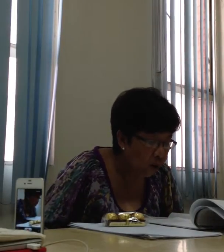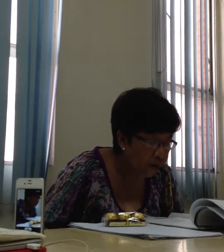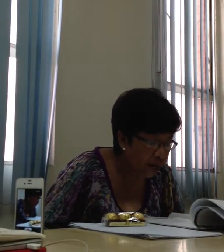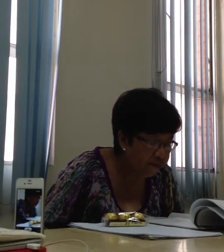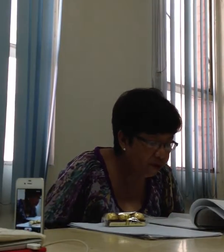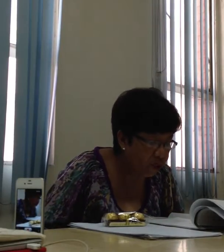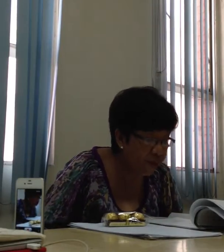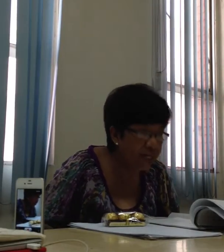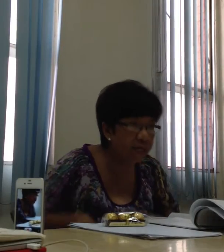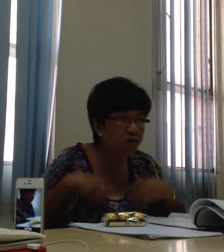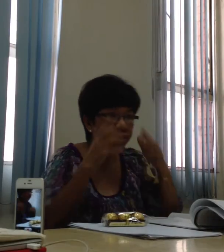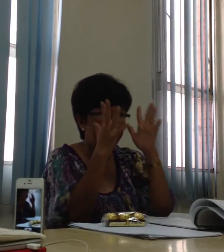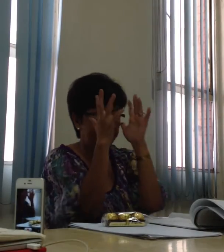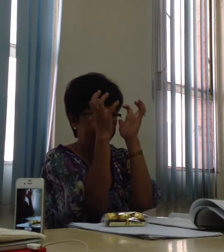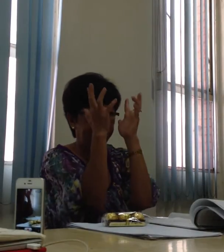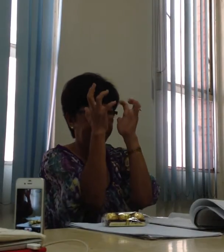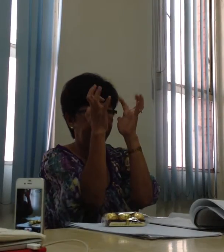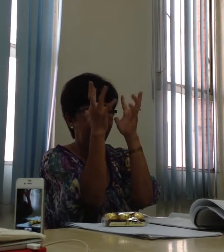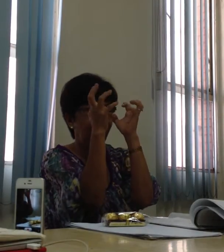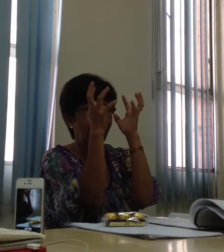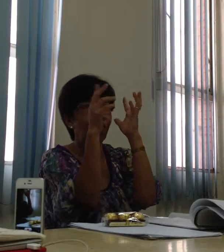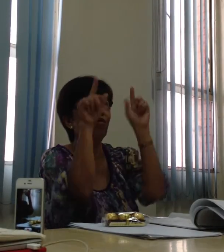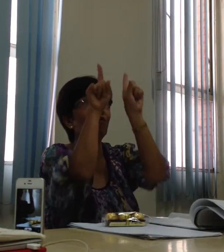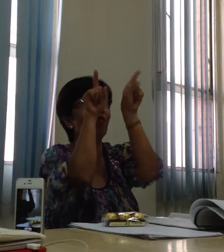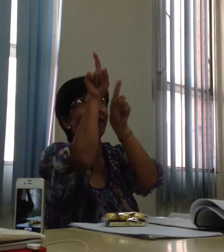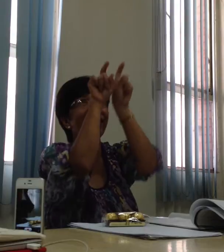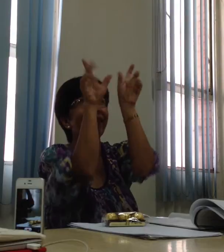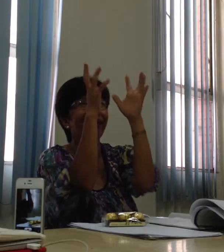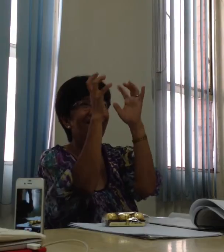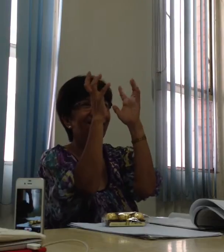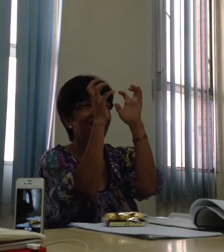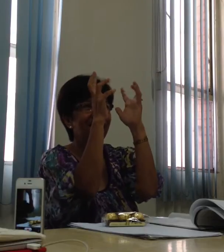Okay, for squid, dito siya. Yung ganun-ganun yung